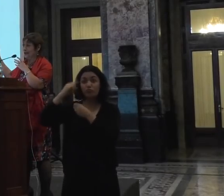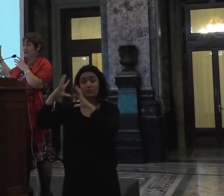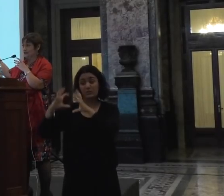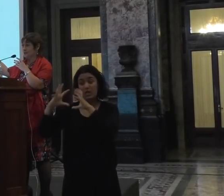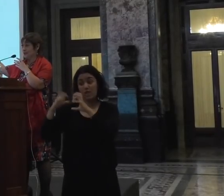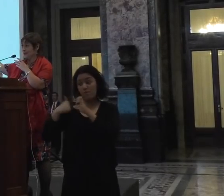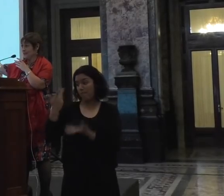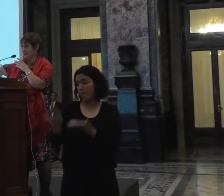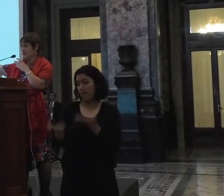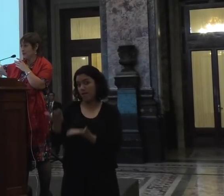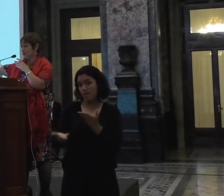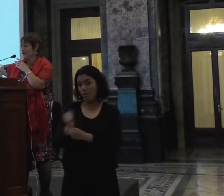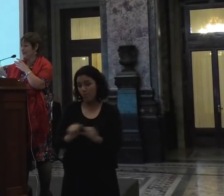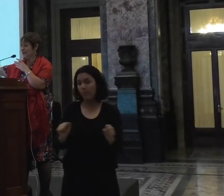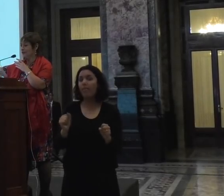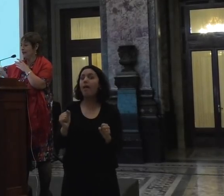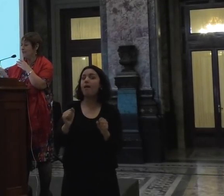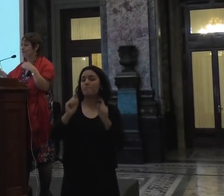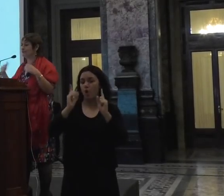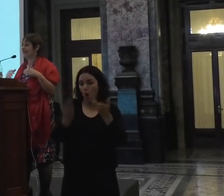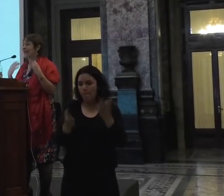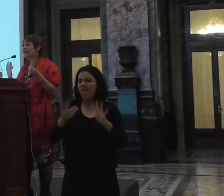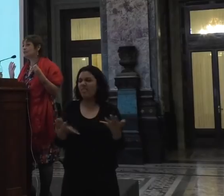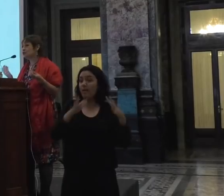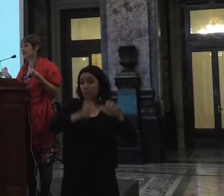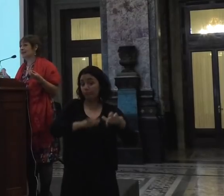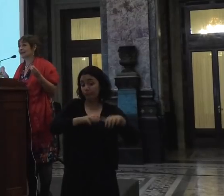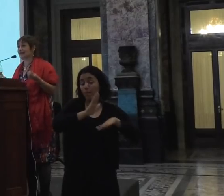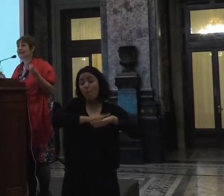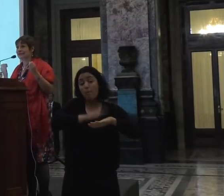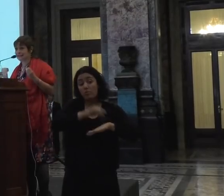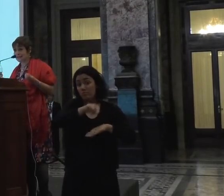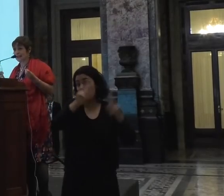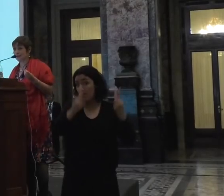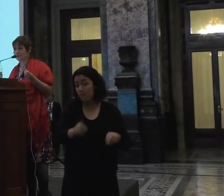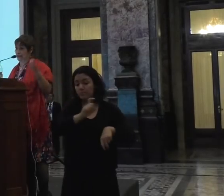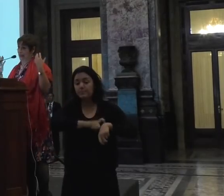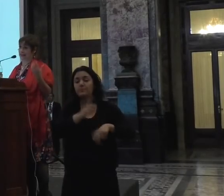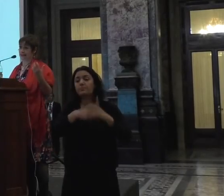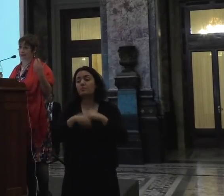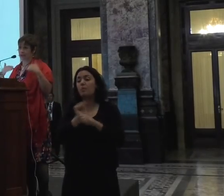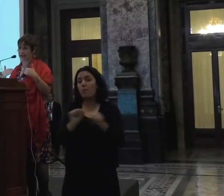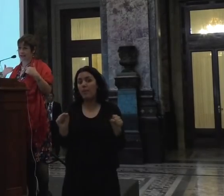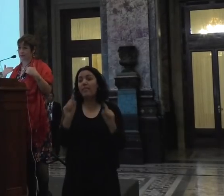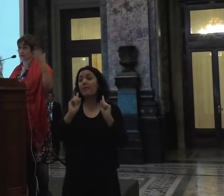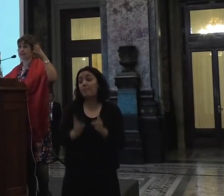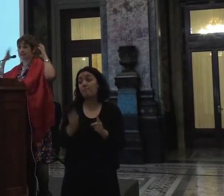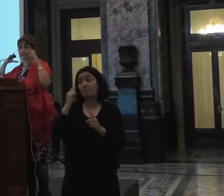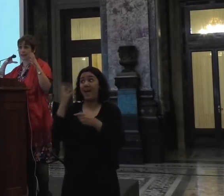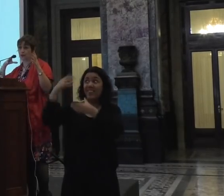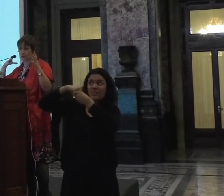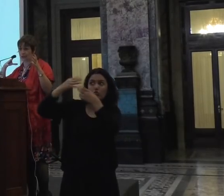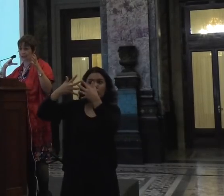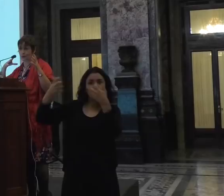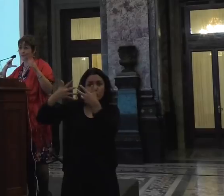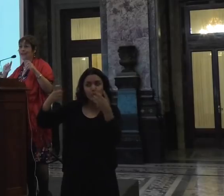eran paralelos a los que podían pasar en una computadora de la época, es posible que sean instanciados en la arquitectura que tenemos, es decir,